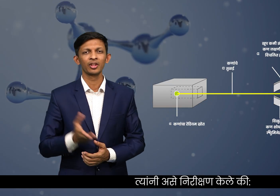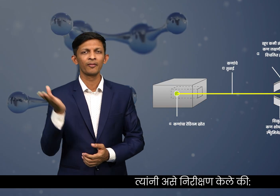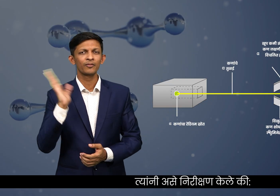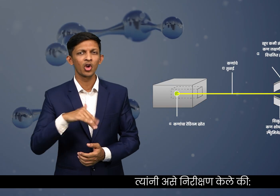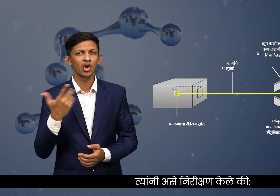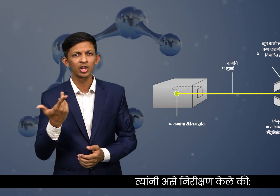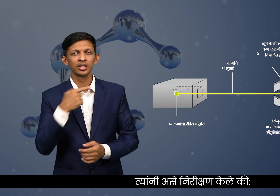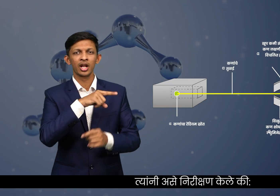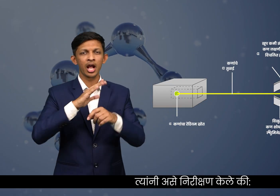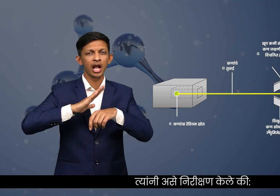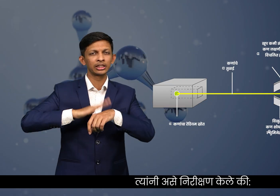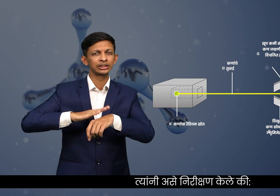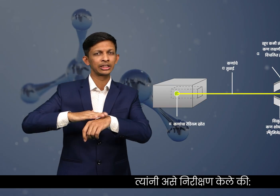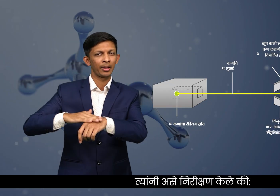त्यांनी असे निरीक्षण केले की